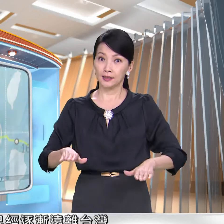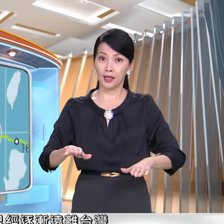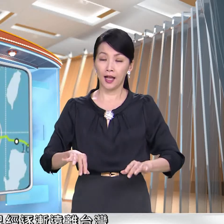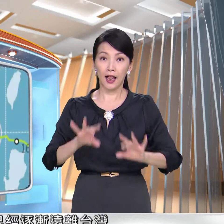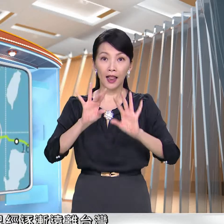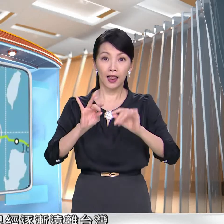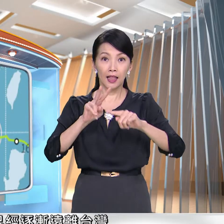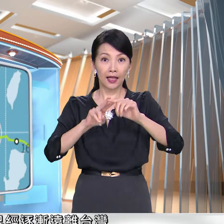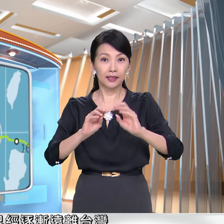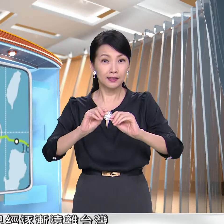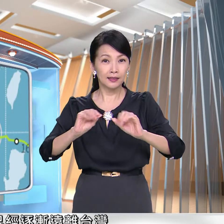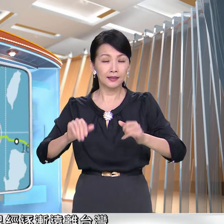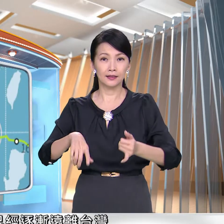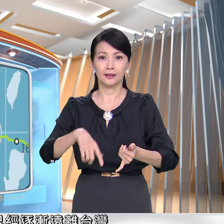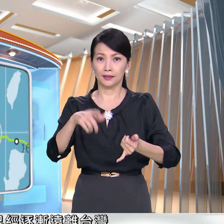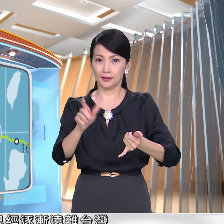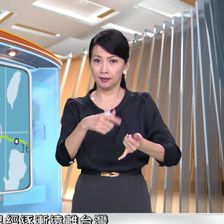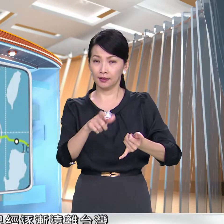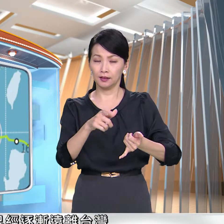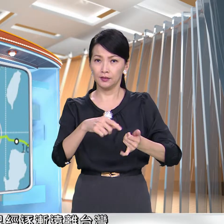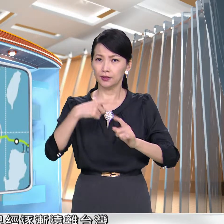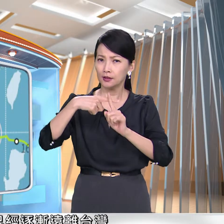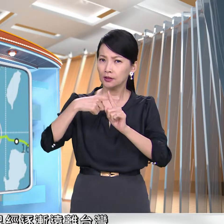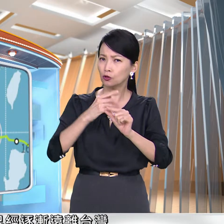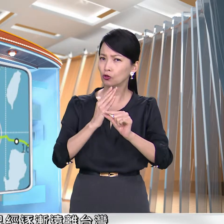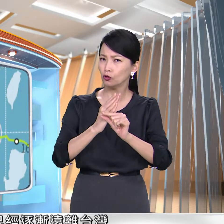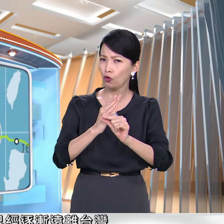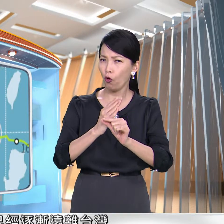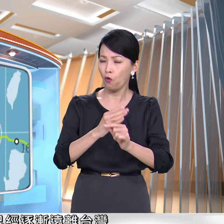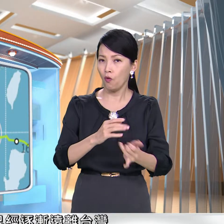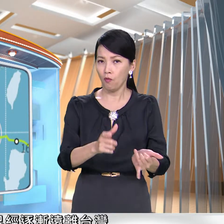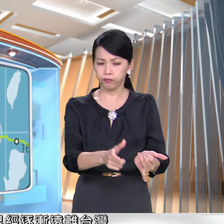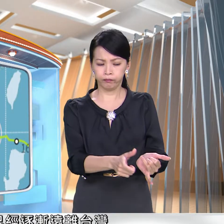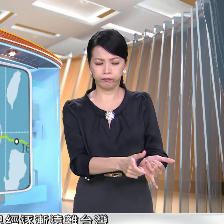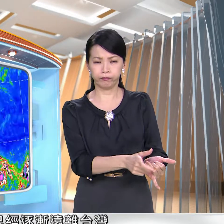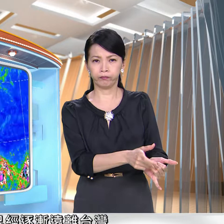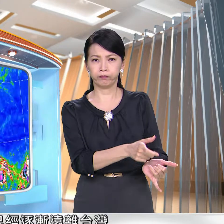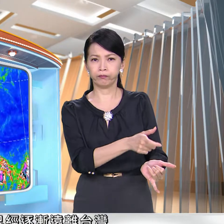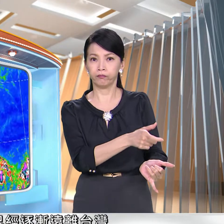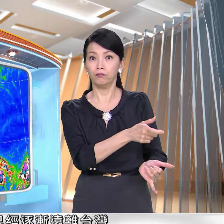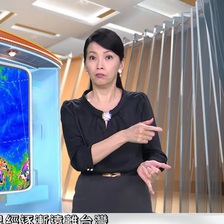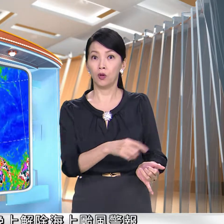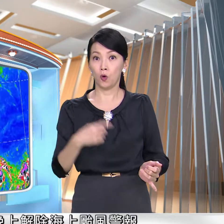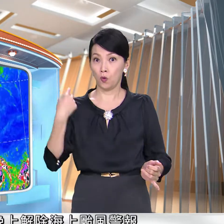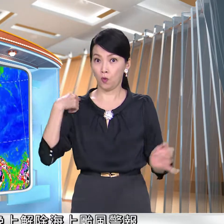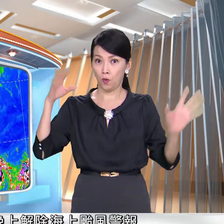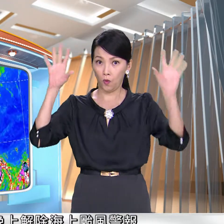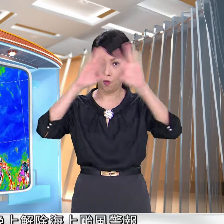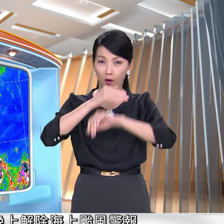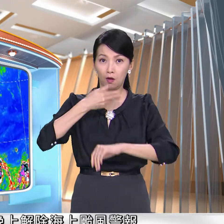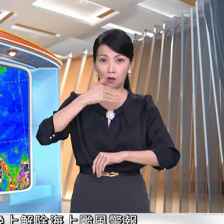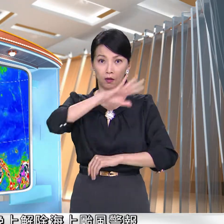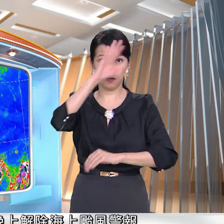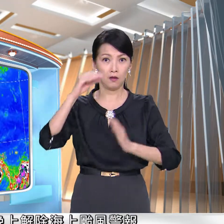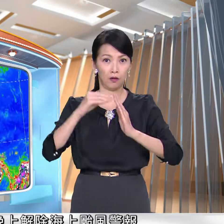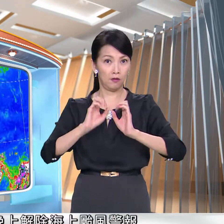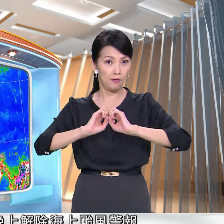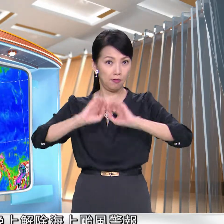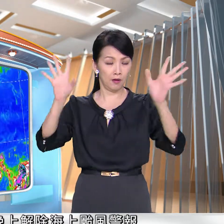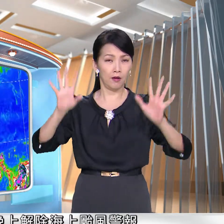至于中台泥沙已经逐渐远离台湾。气象局在昨天晚上解除了海上台